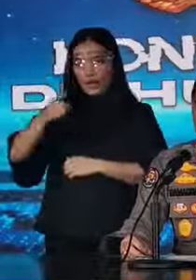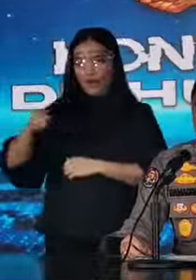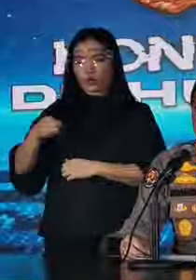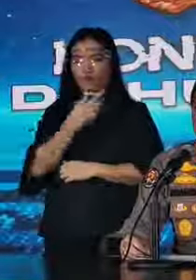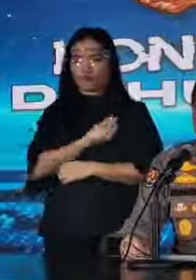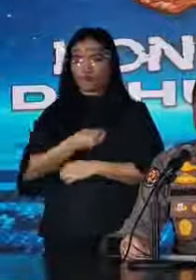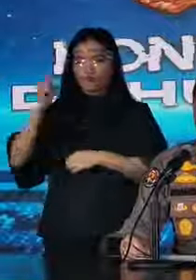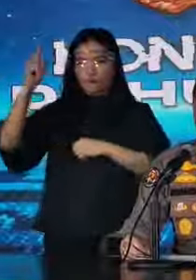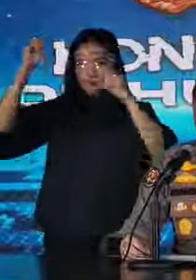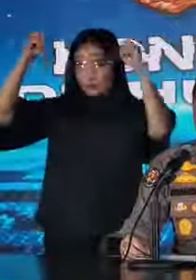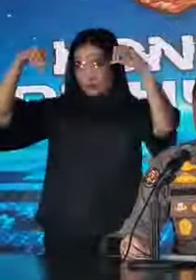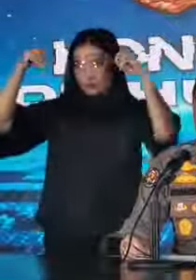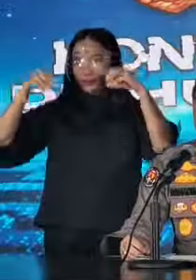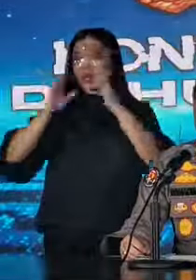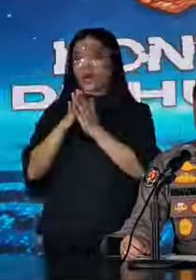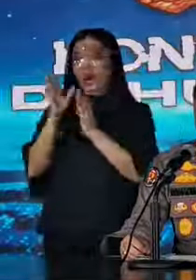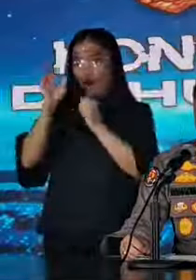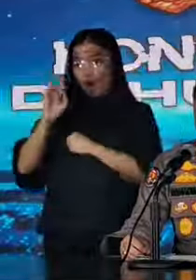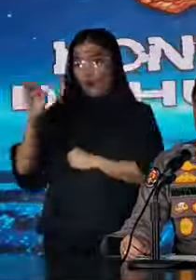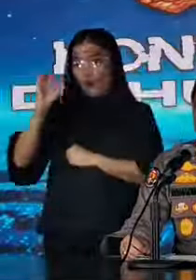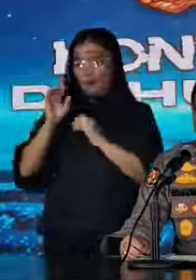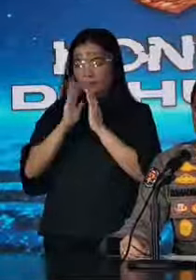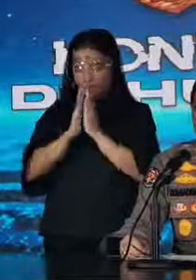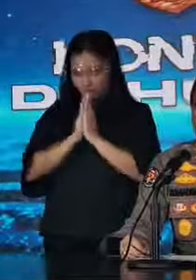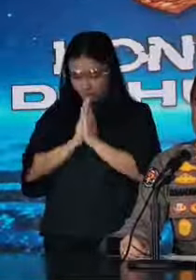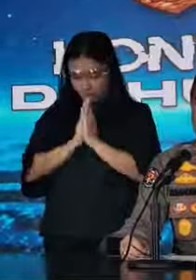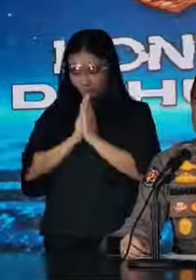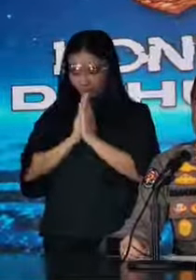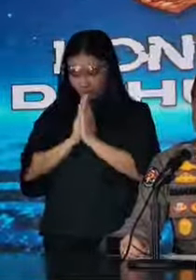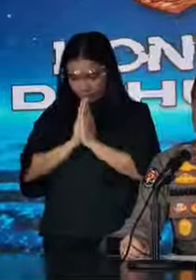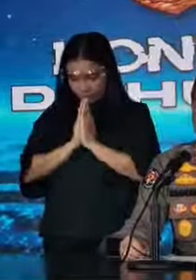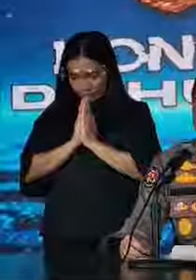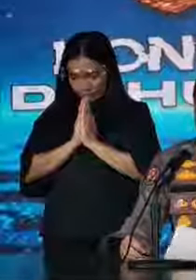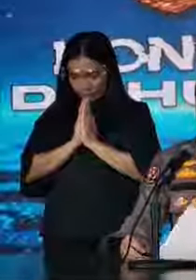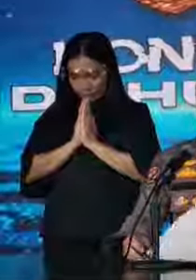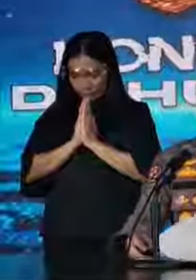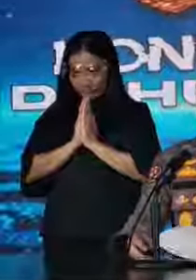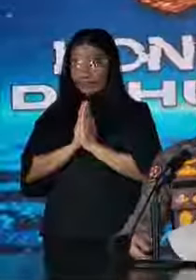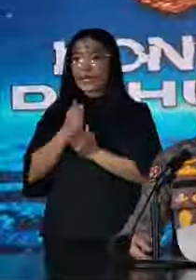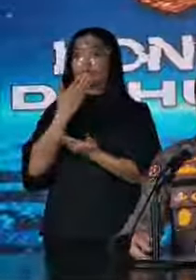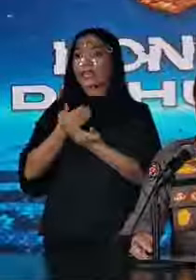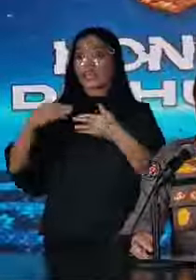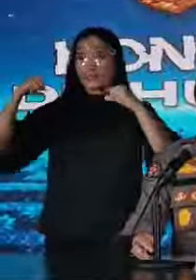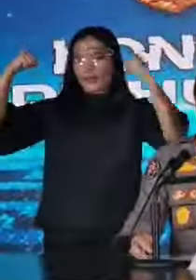warahmatullahi wabarakatuh. Om Santi, Santi, Santi, Om. Salam sehat.